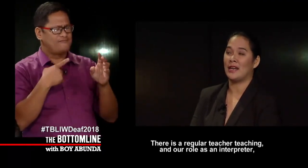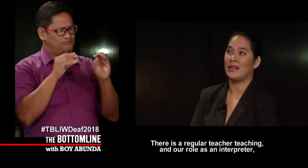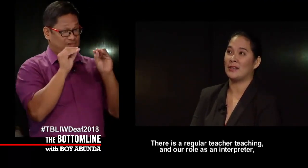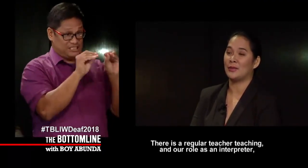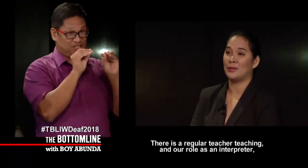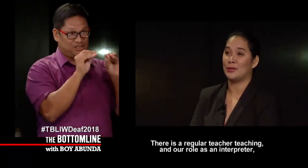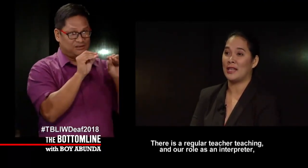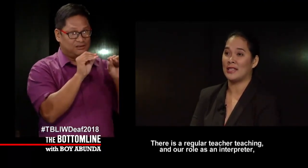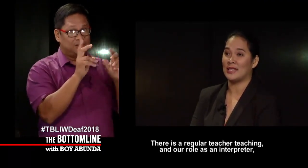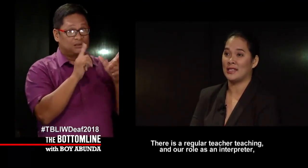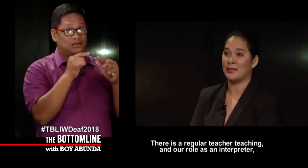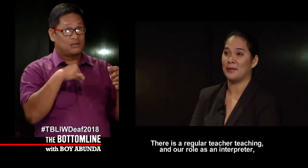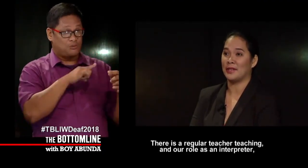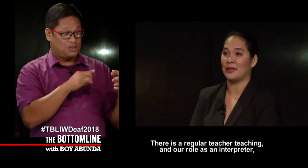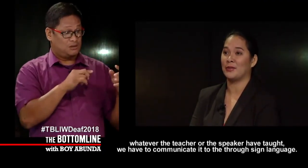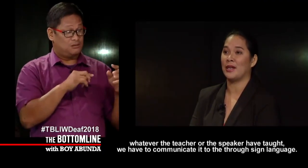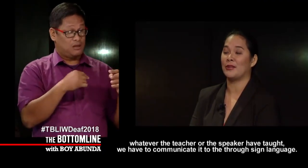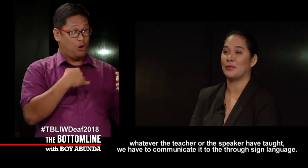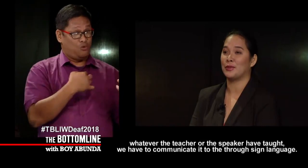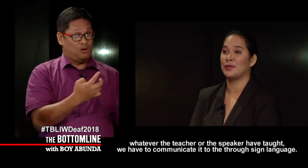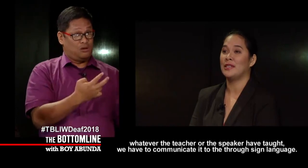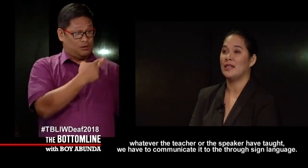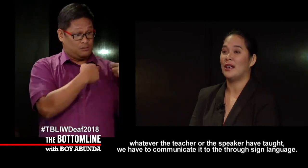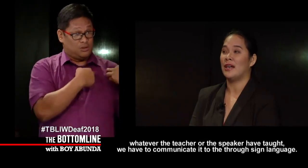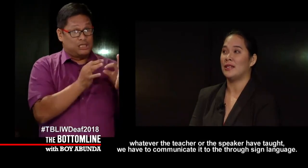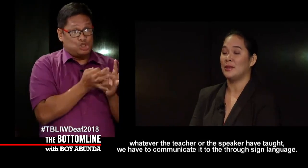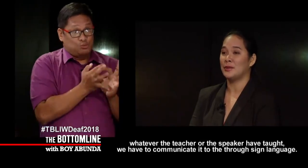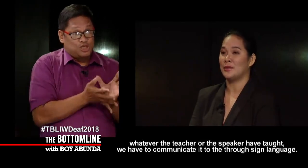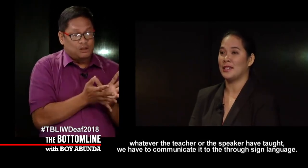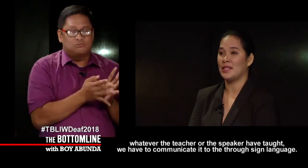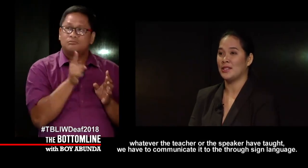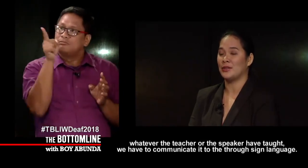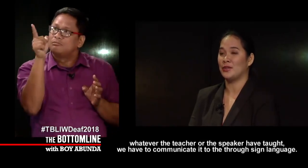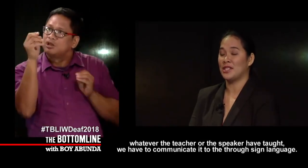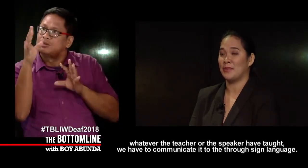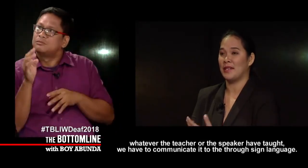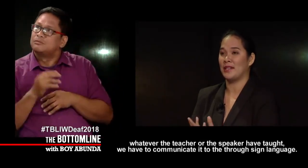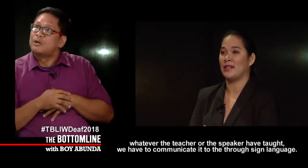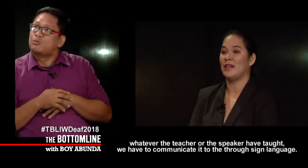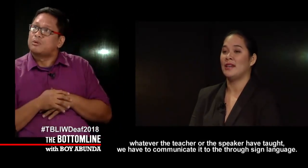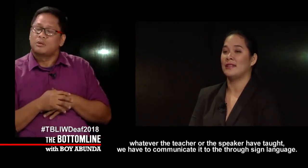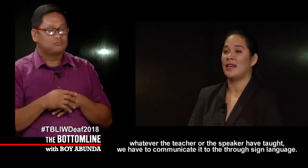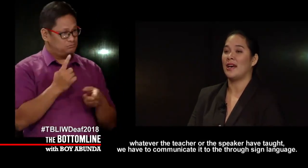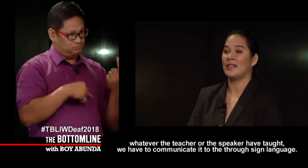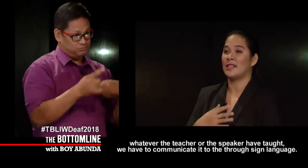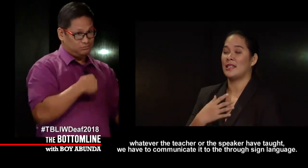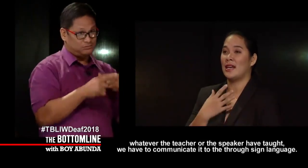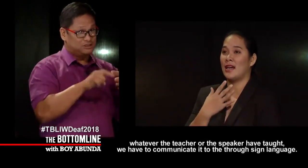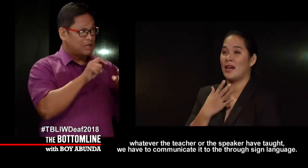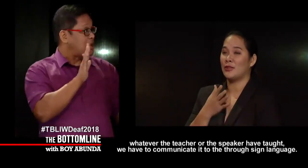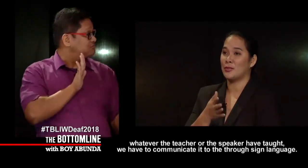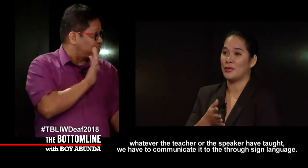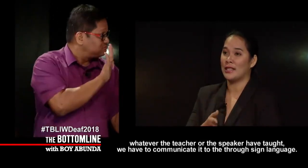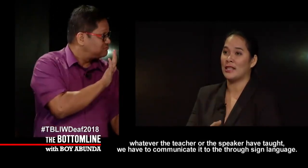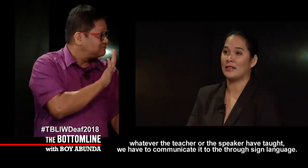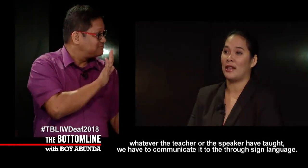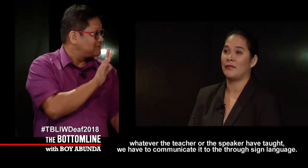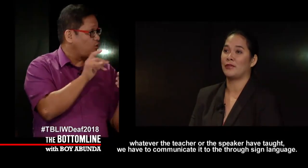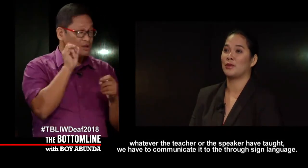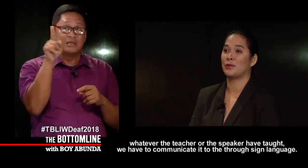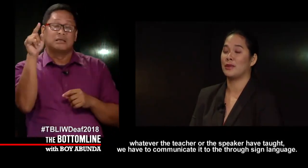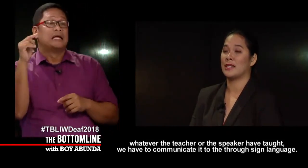that, ang role po natin as interpreter, kung ano po yung tinuro ng teacher or yung speaker, na-across po natin